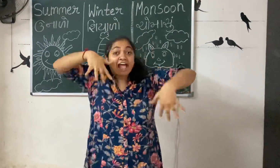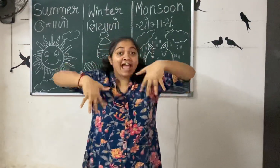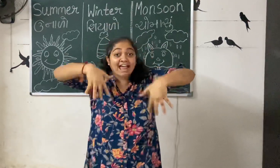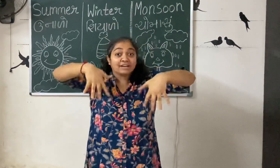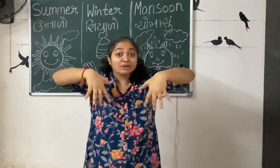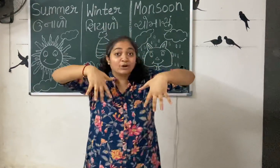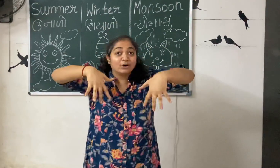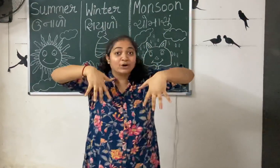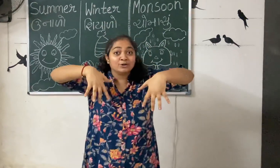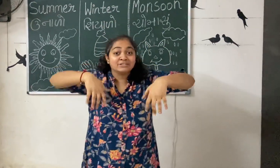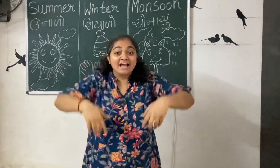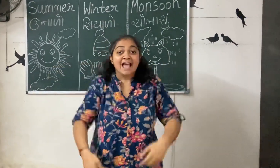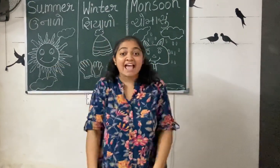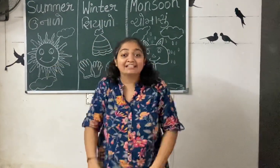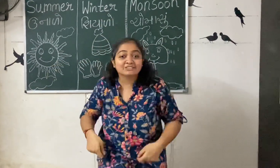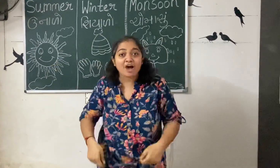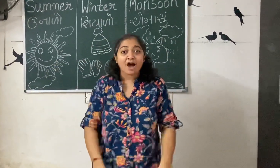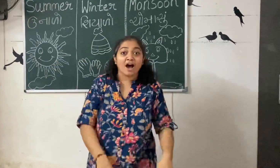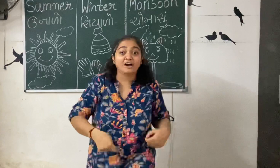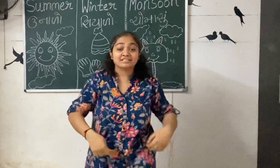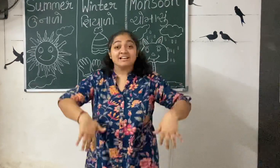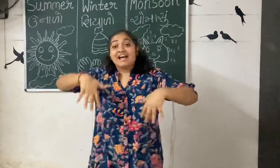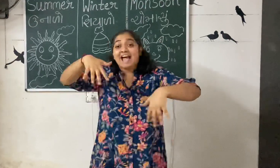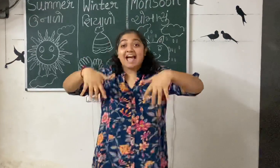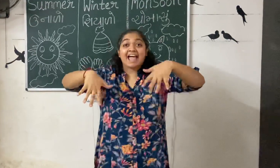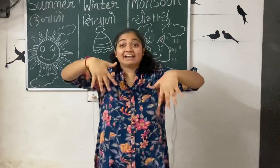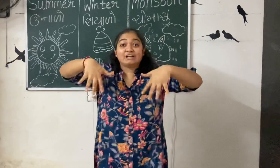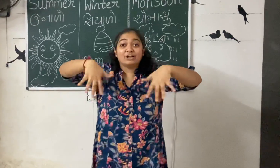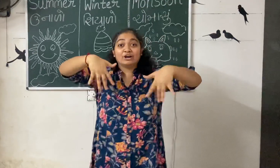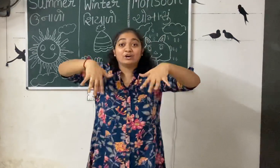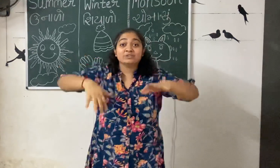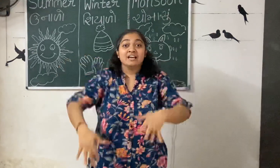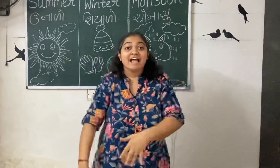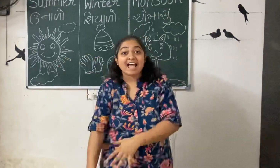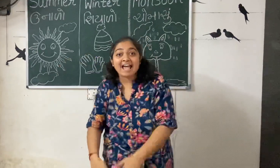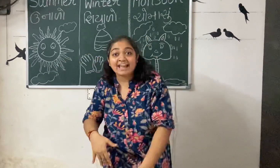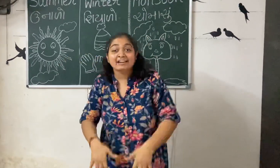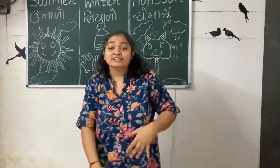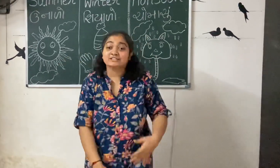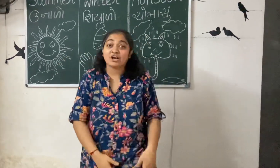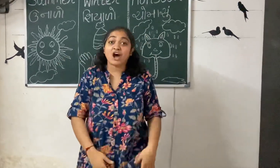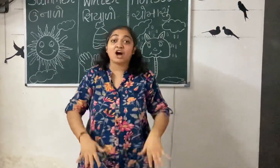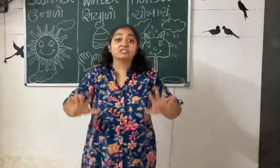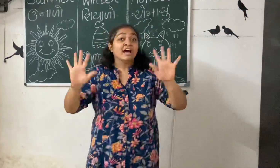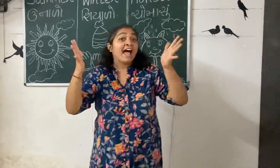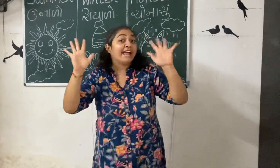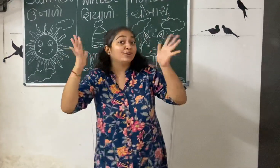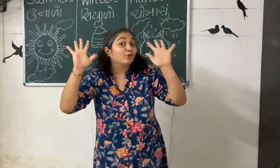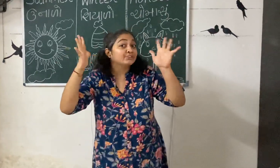handglows and socks, handglows and socks, handglows and